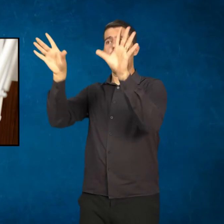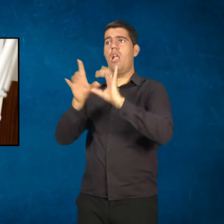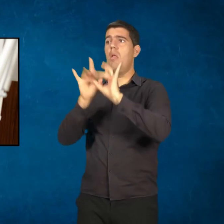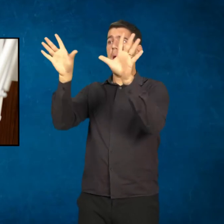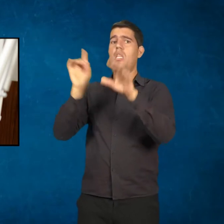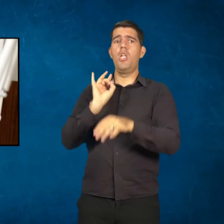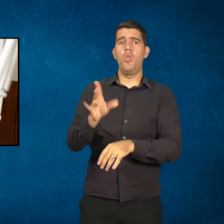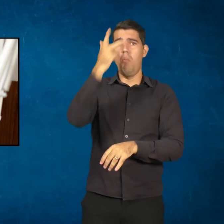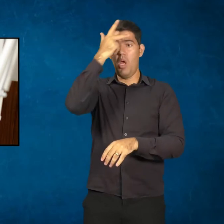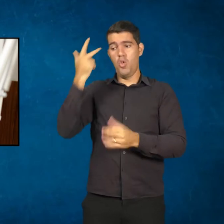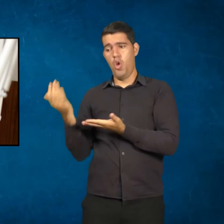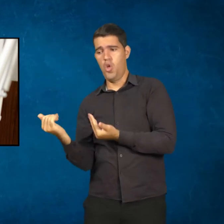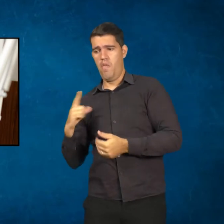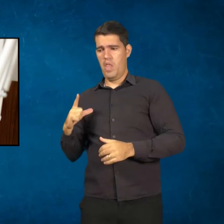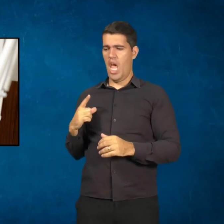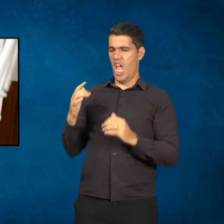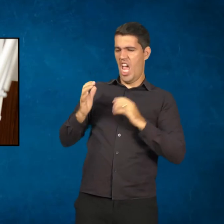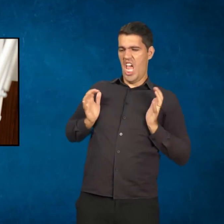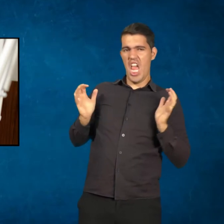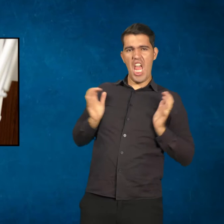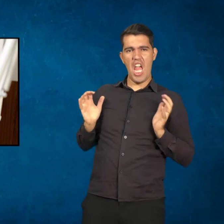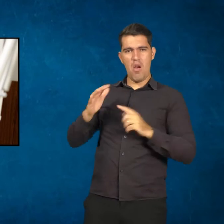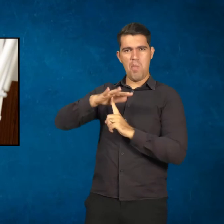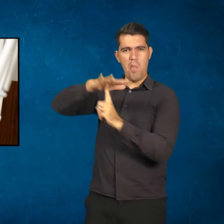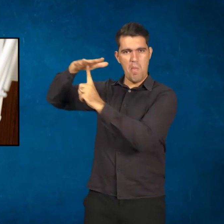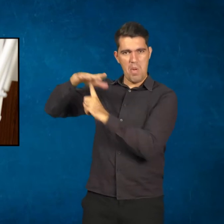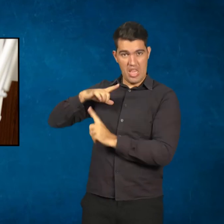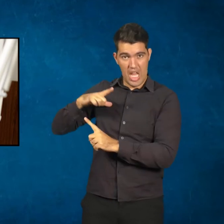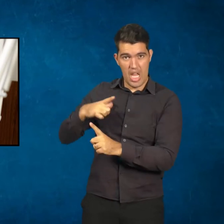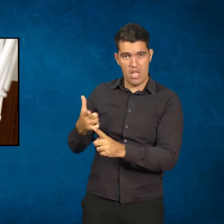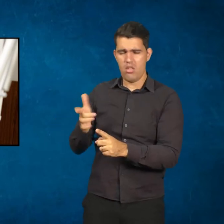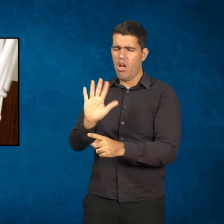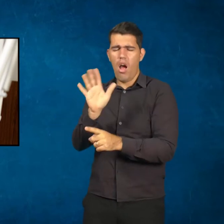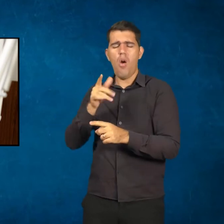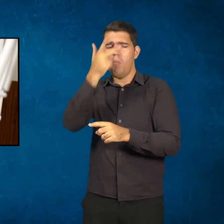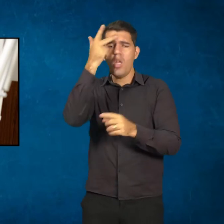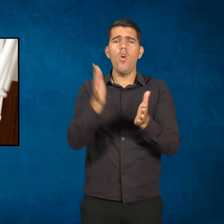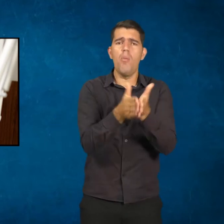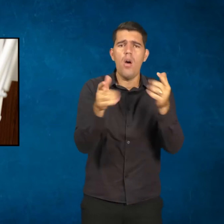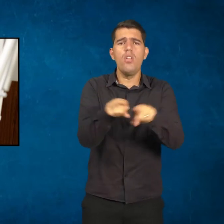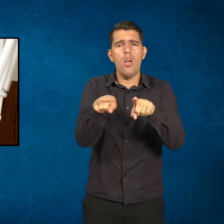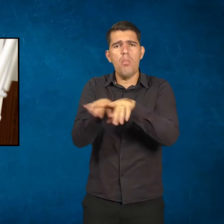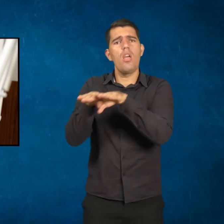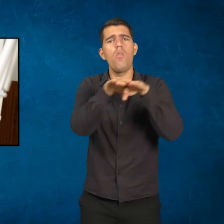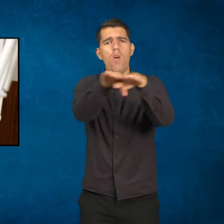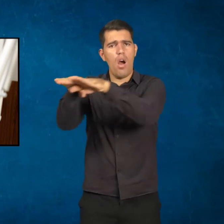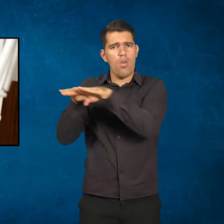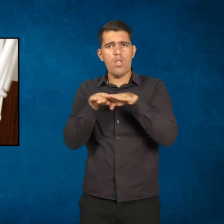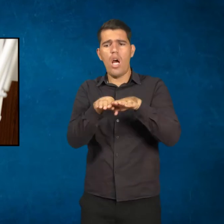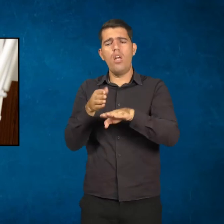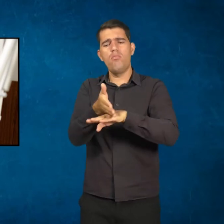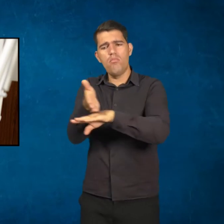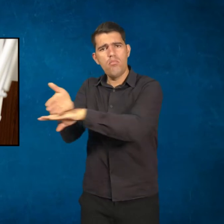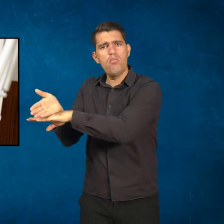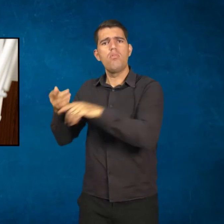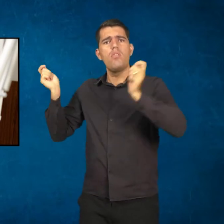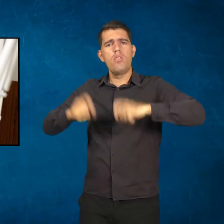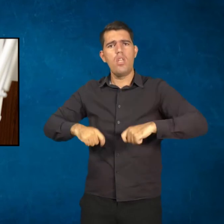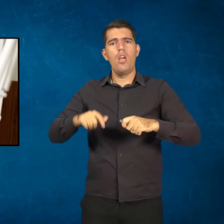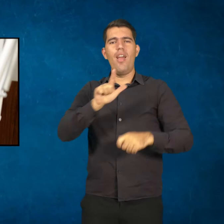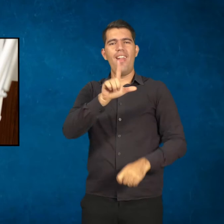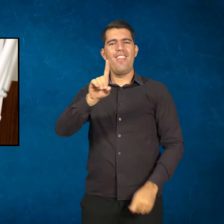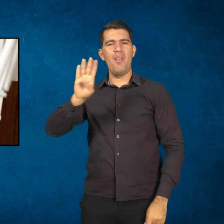aquilo que tem o peru dan em 14 rodadas enquanto não dói ldb ea constituição de 88 falaram com esse